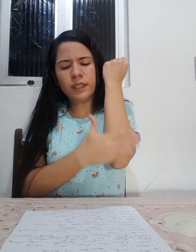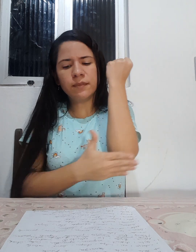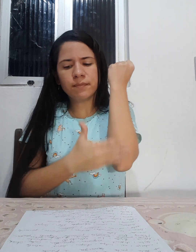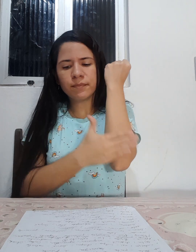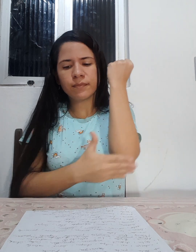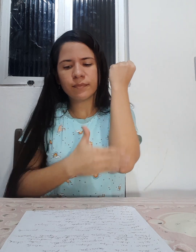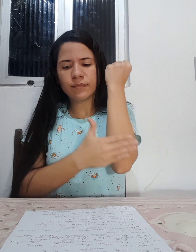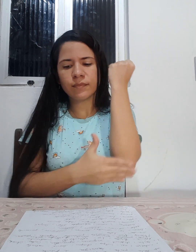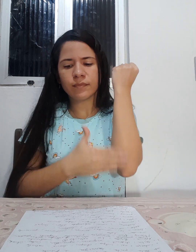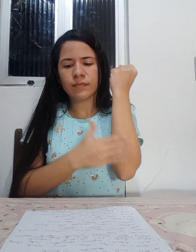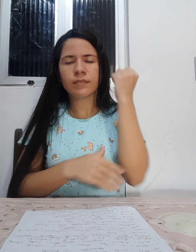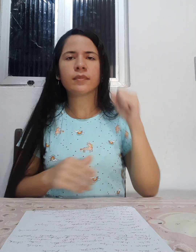ciúme,